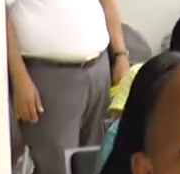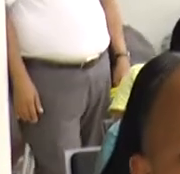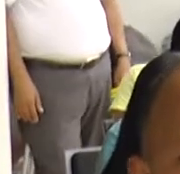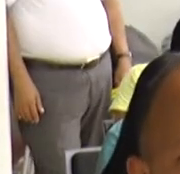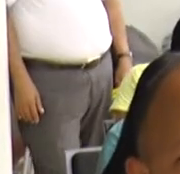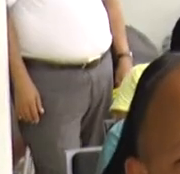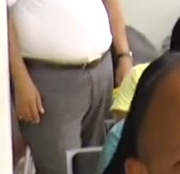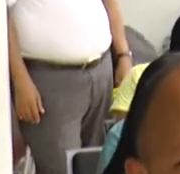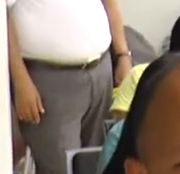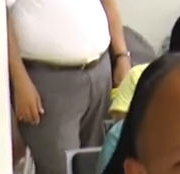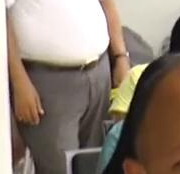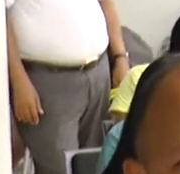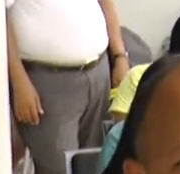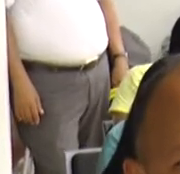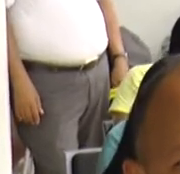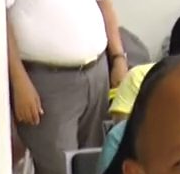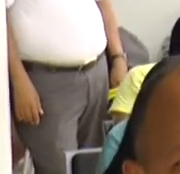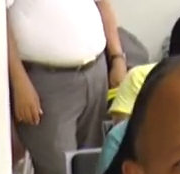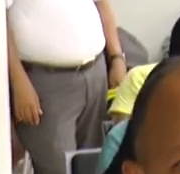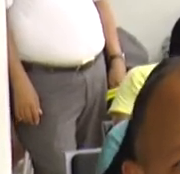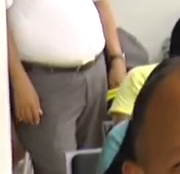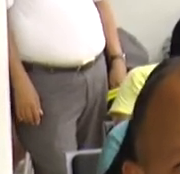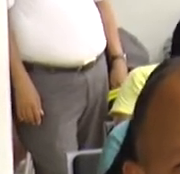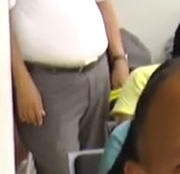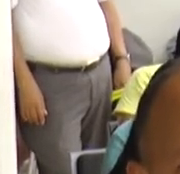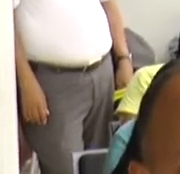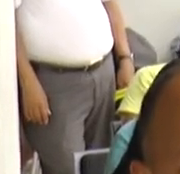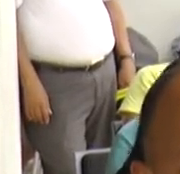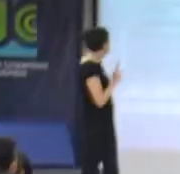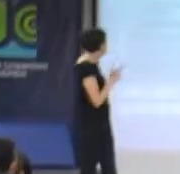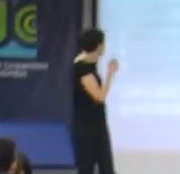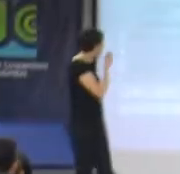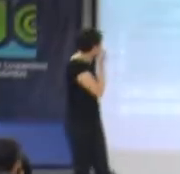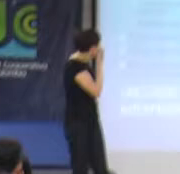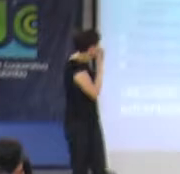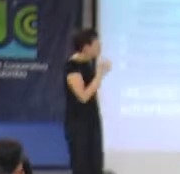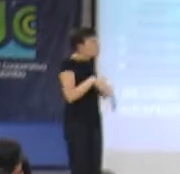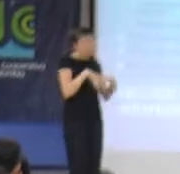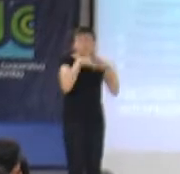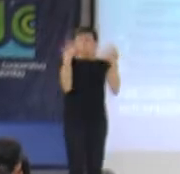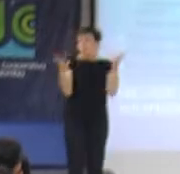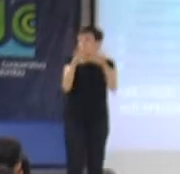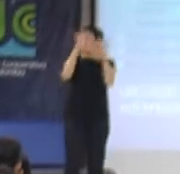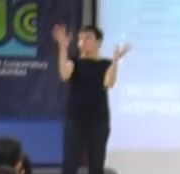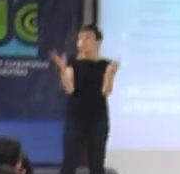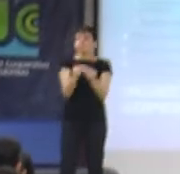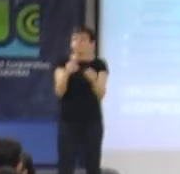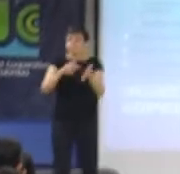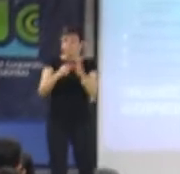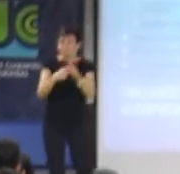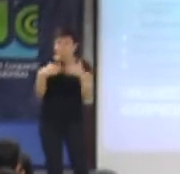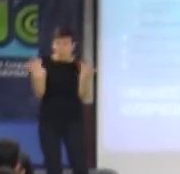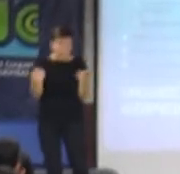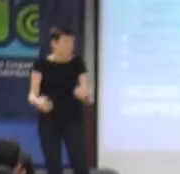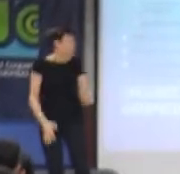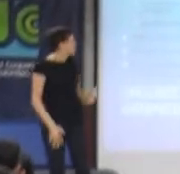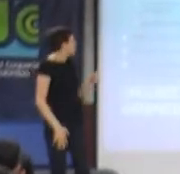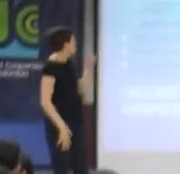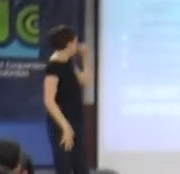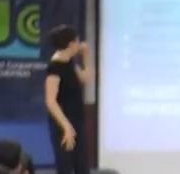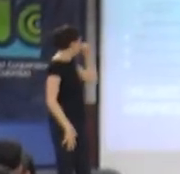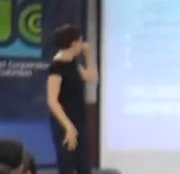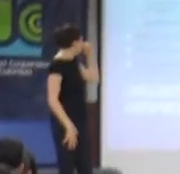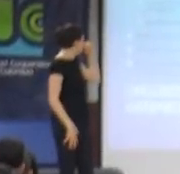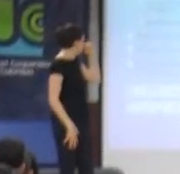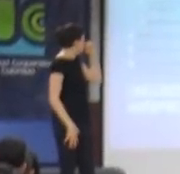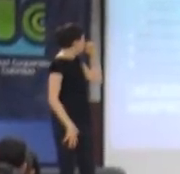psicólogo sordociego graduado acá en Colombia. Una guía intérprete que trabaja como guía intérprete para Samuel Valencia